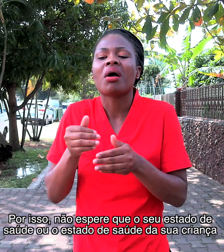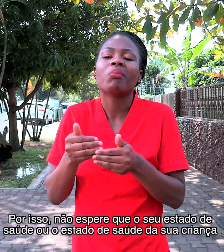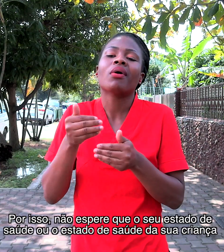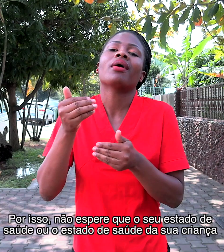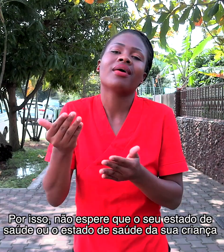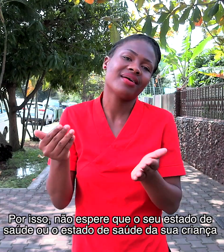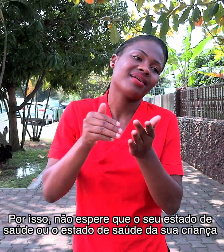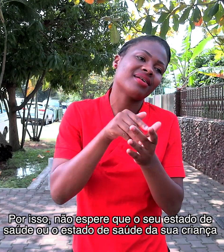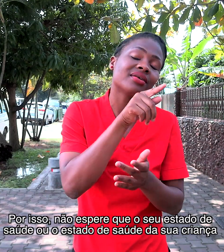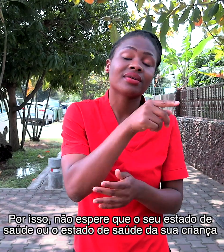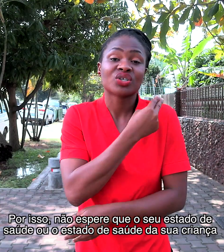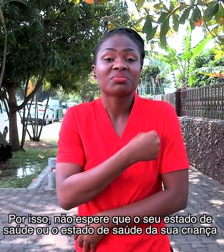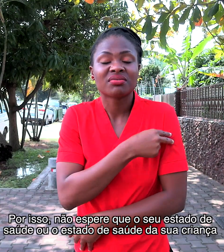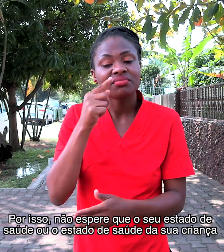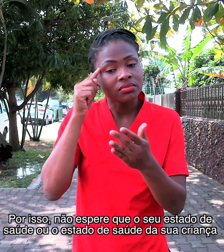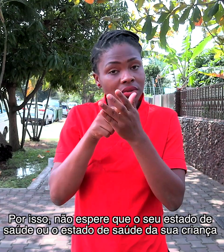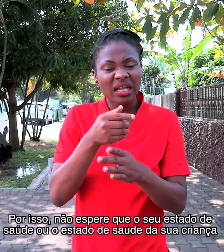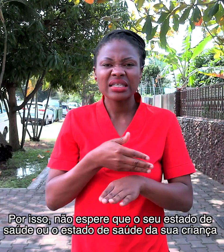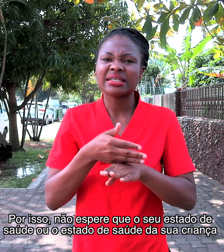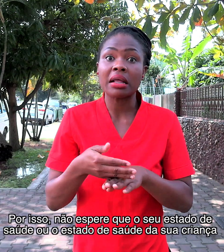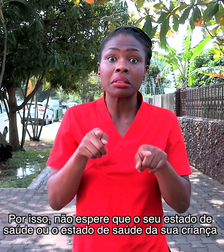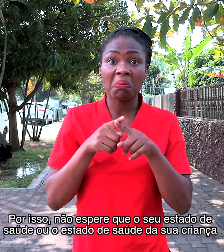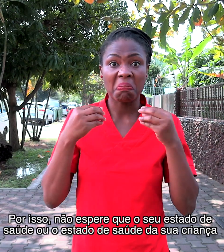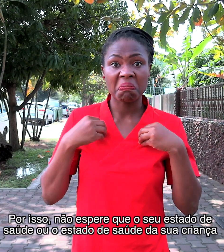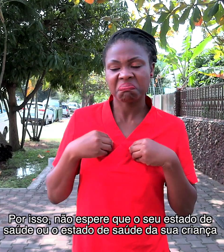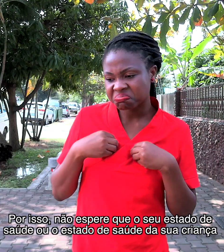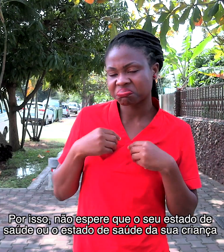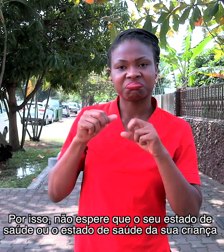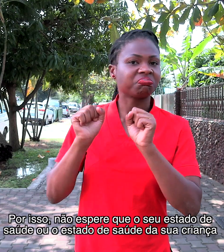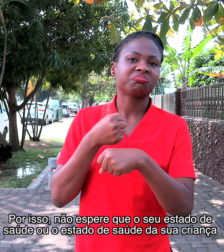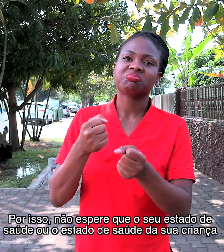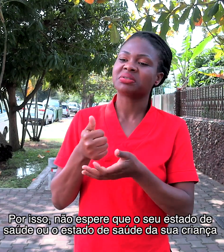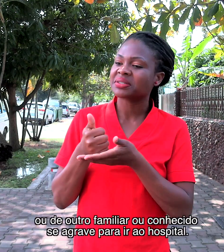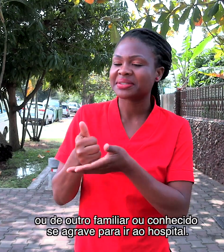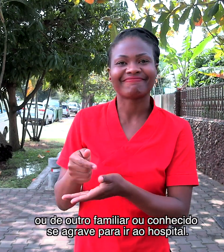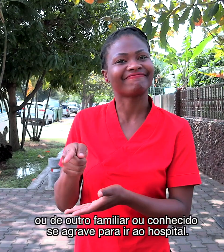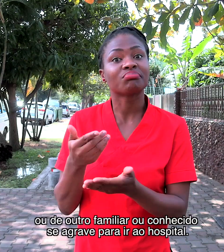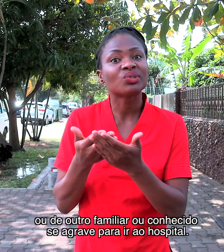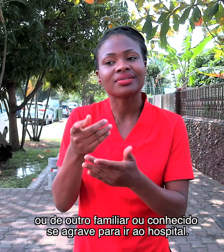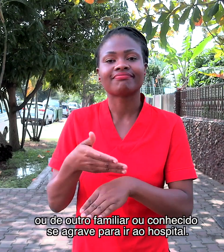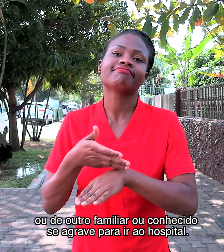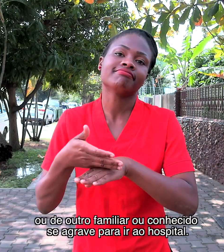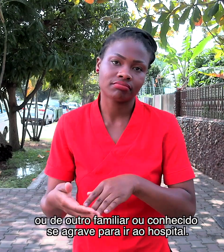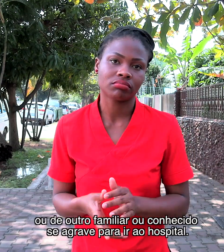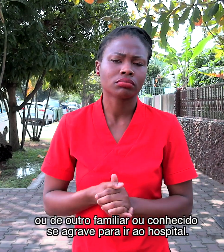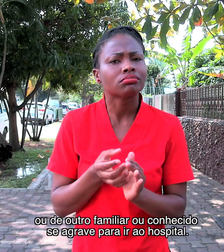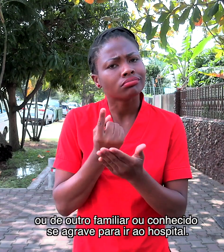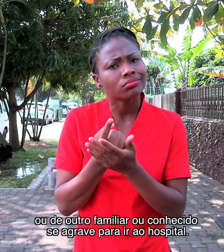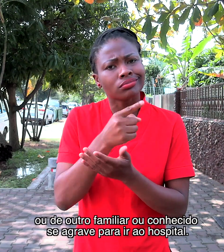Por isso, não espere que o seu estado de saúde ou o estado de saúde de sua criança ou de outro familiar ou conhecido se agrave